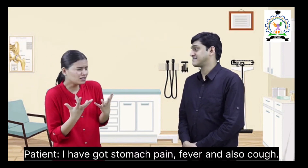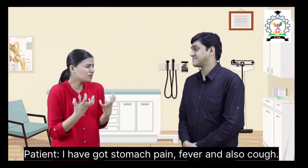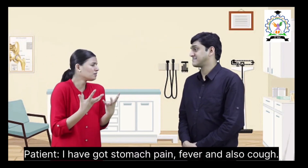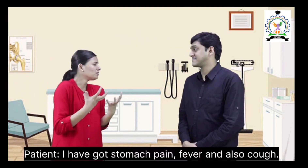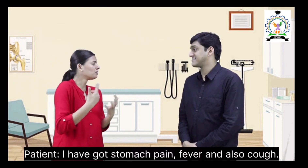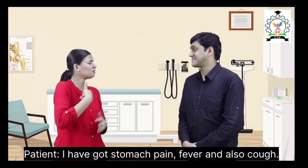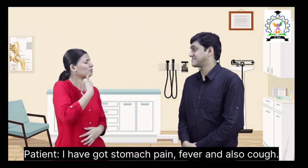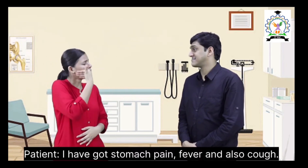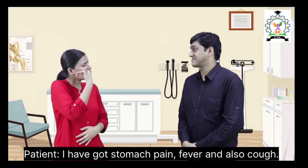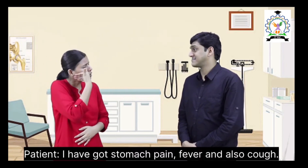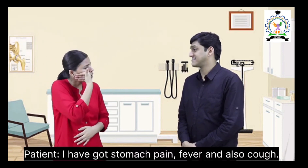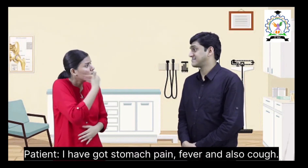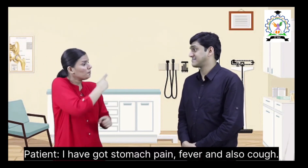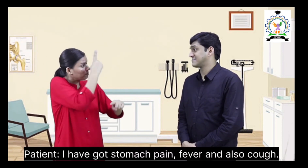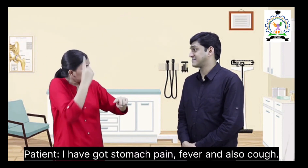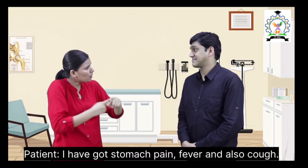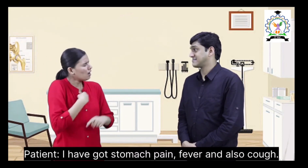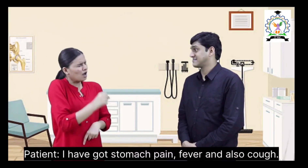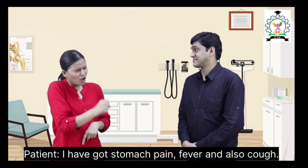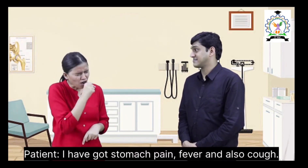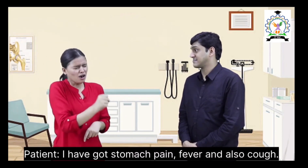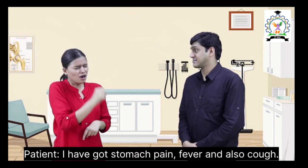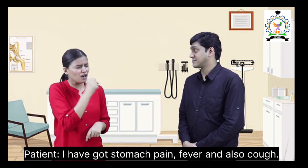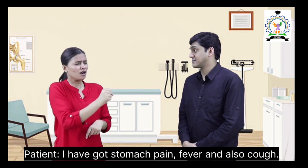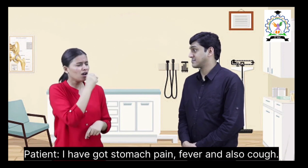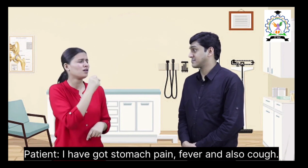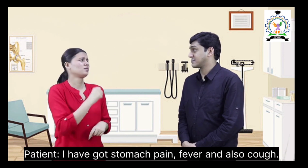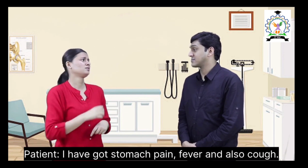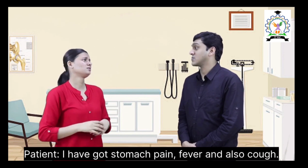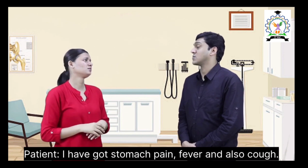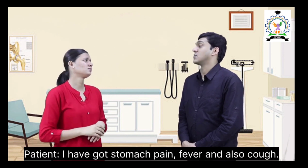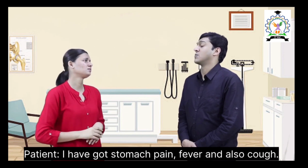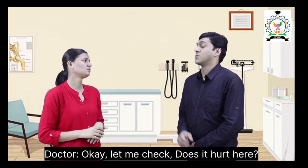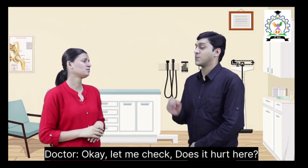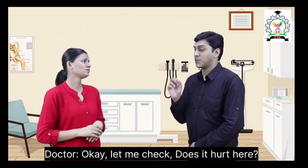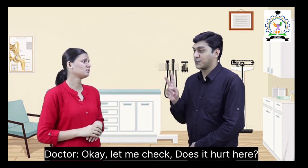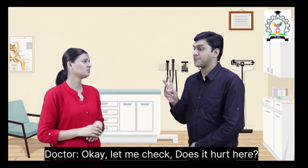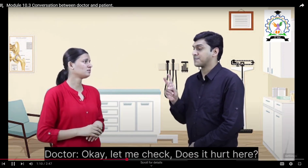मेरे पेट में बहुत दर्द रहता है, बुखार भी है और साथ ही खांसी भी है।